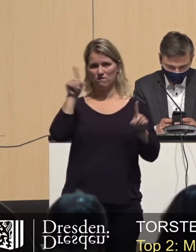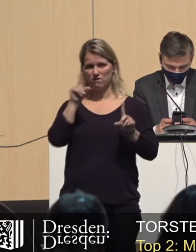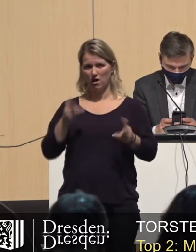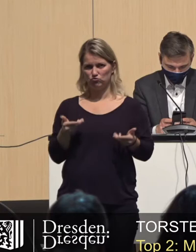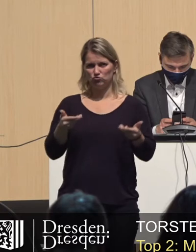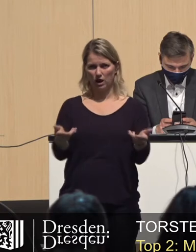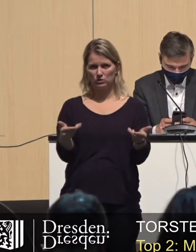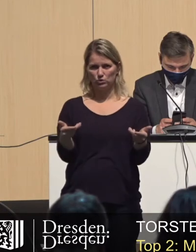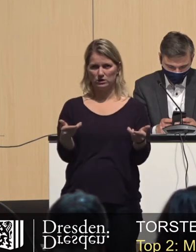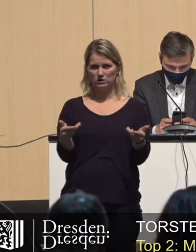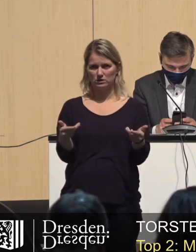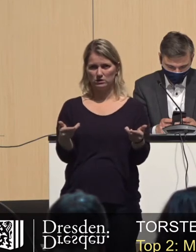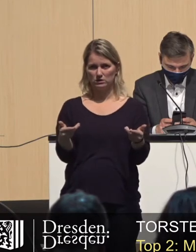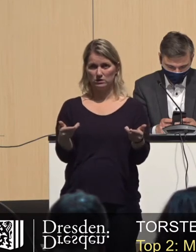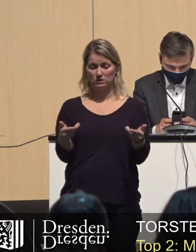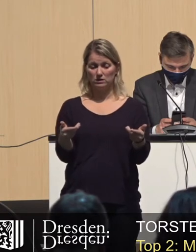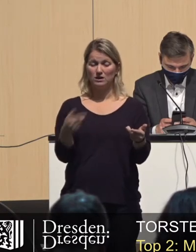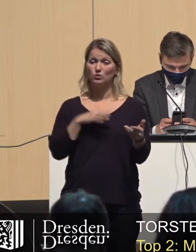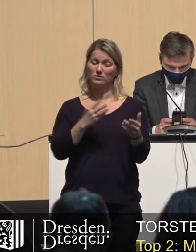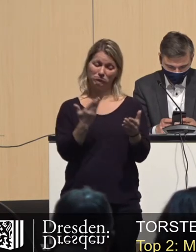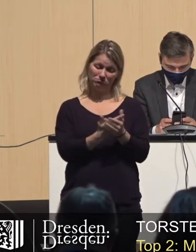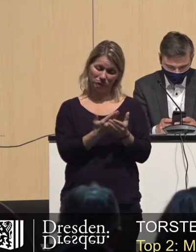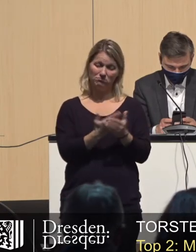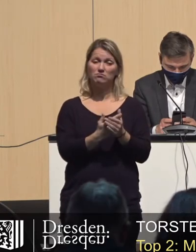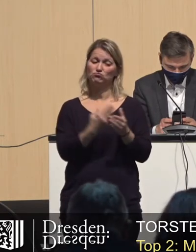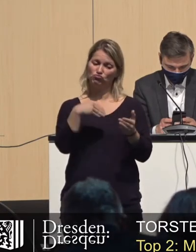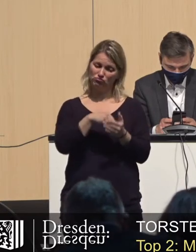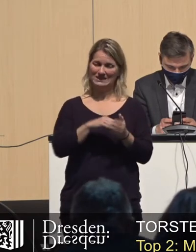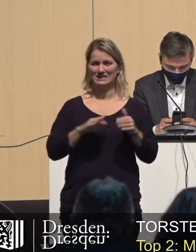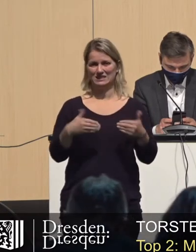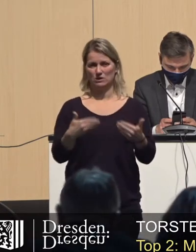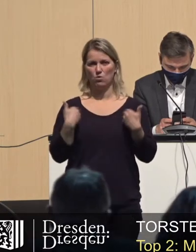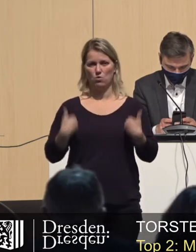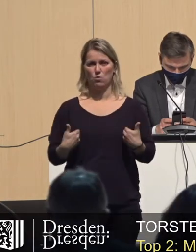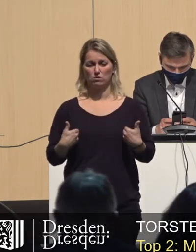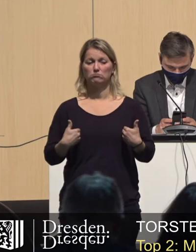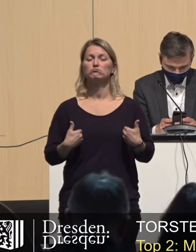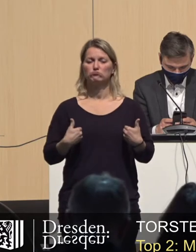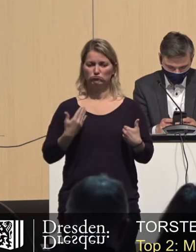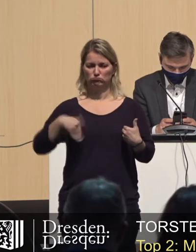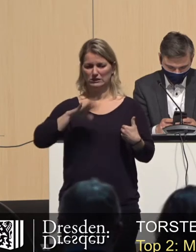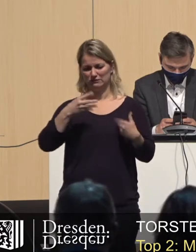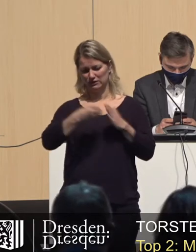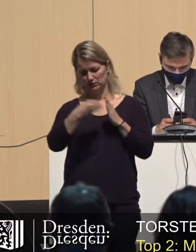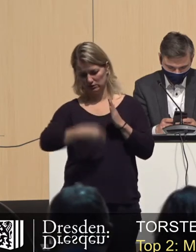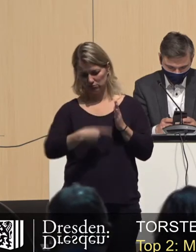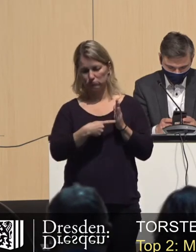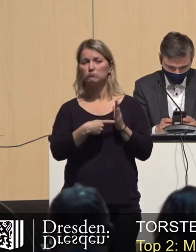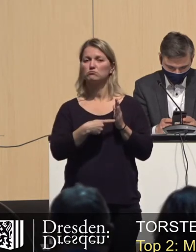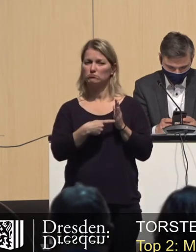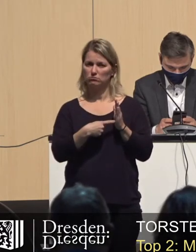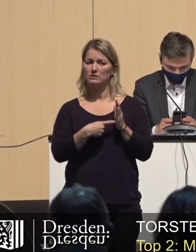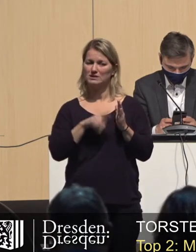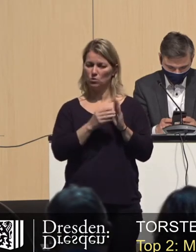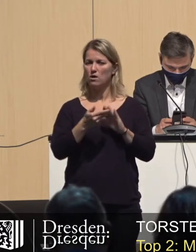sie sich explizit in diesen Bietererklärungen mit eingeräumt. Das ist unterzeichnet worden und das war auch war im Prinzip auch Bestandteil der